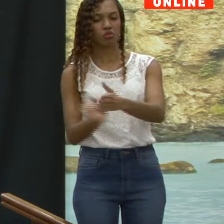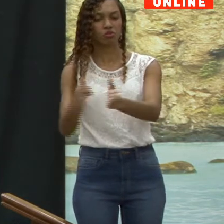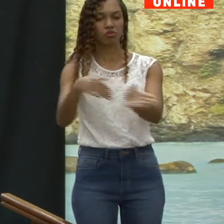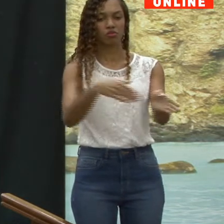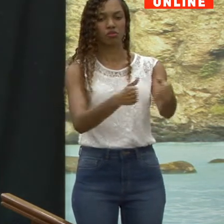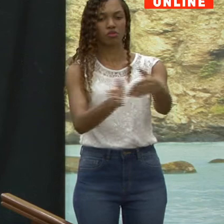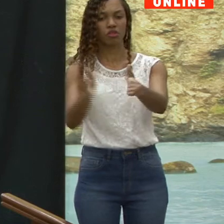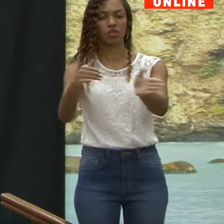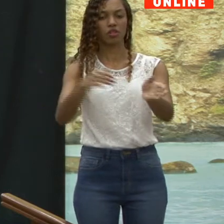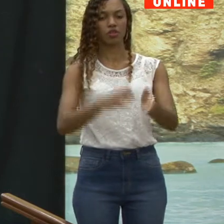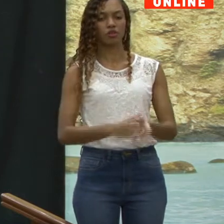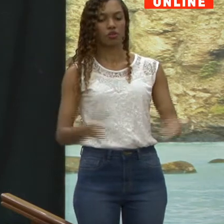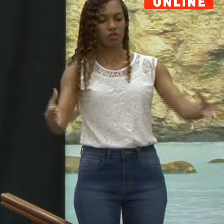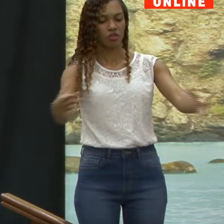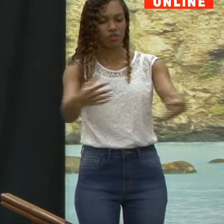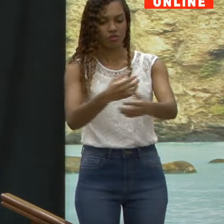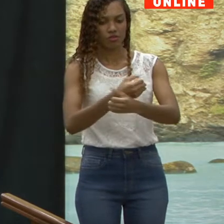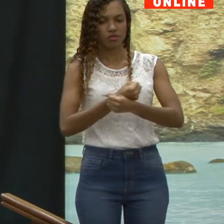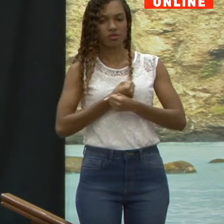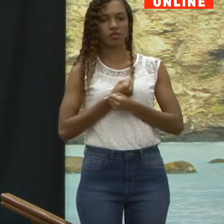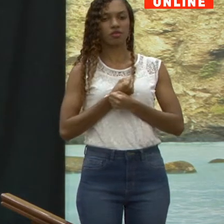O rio seca.